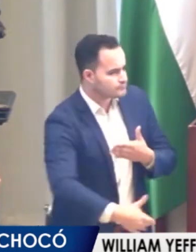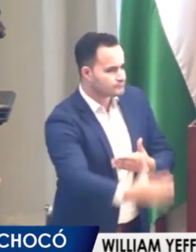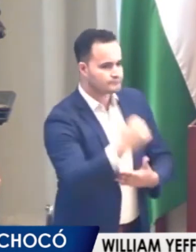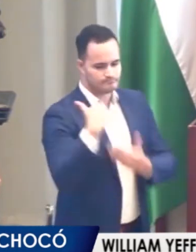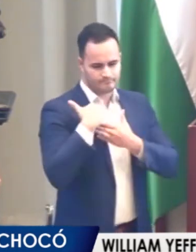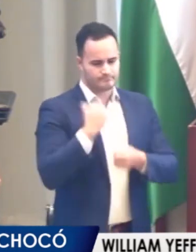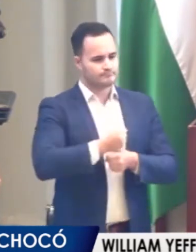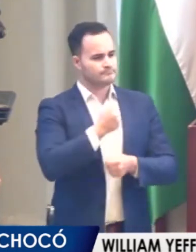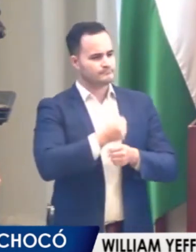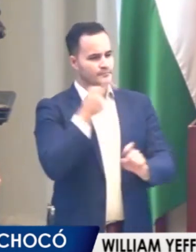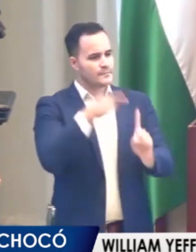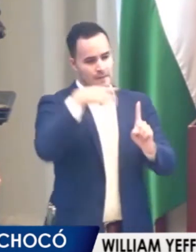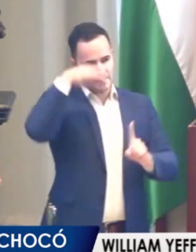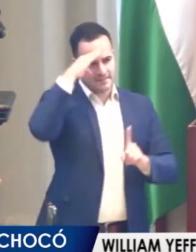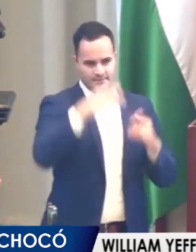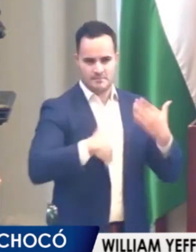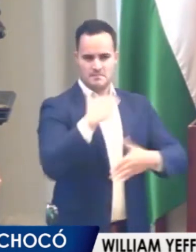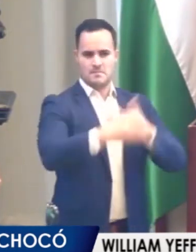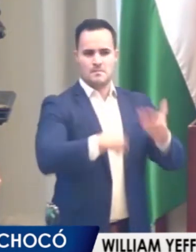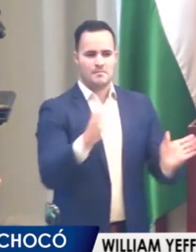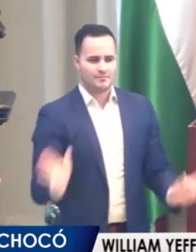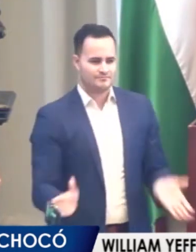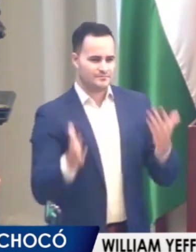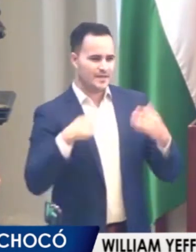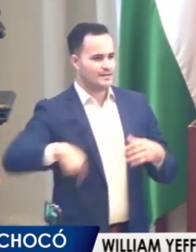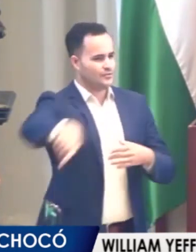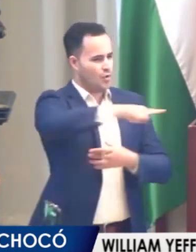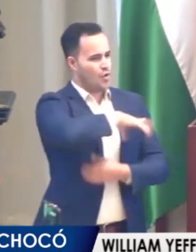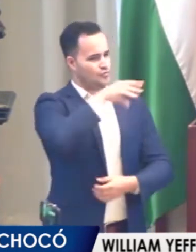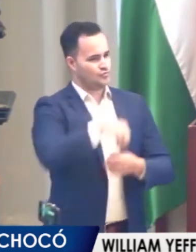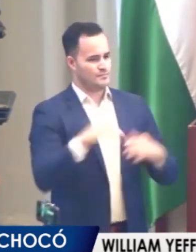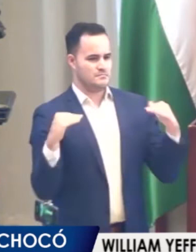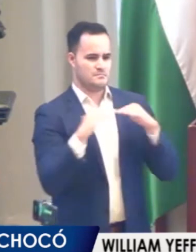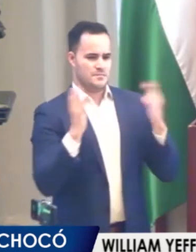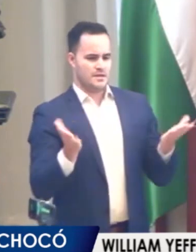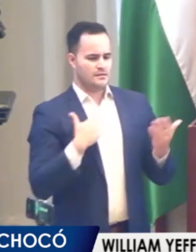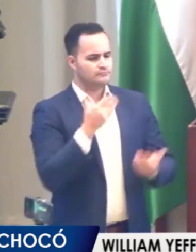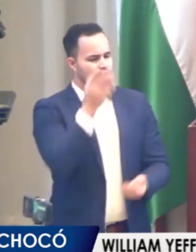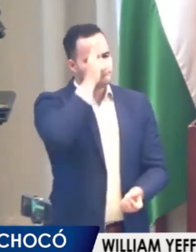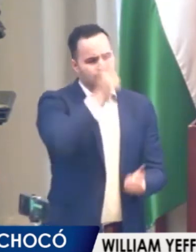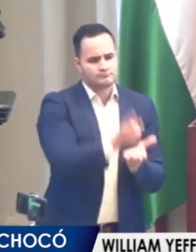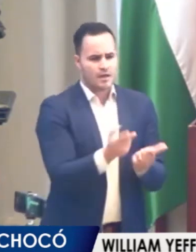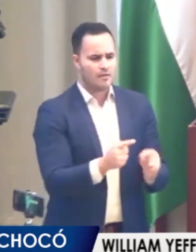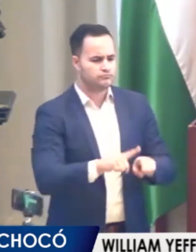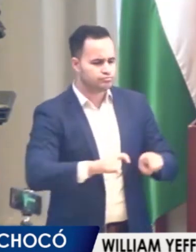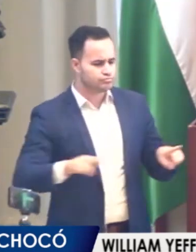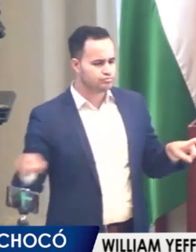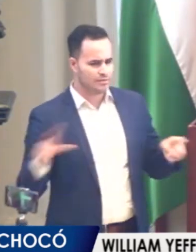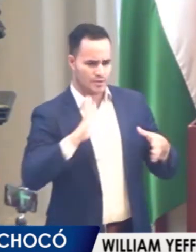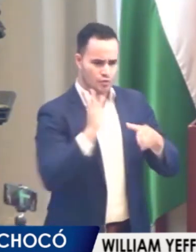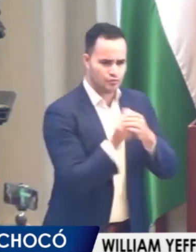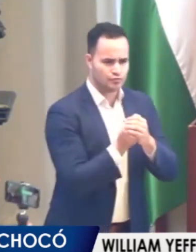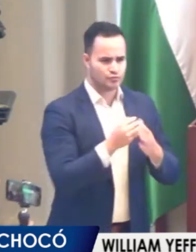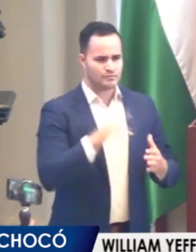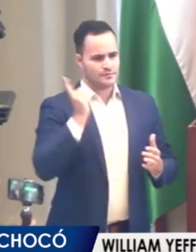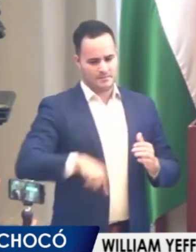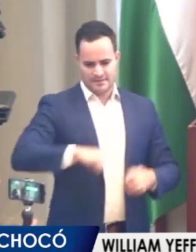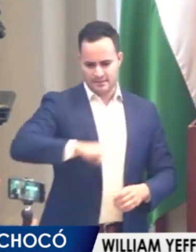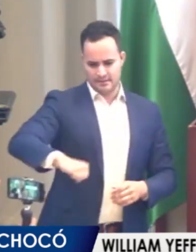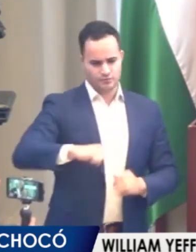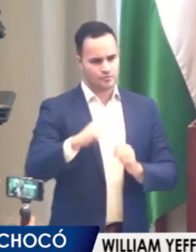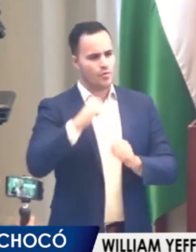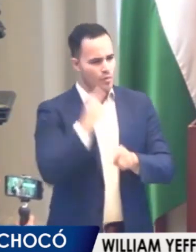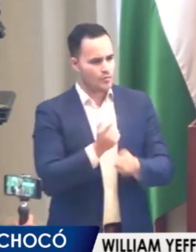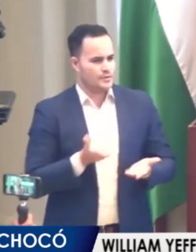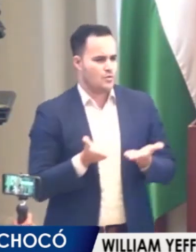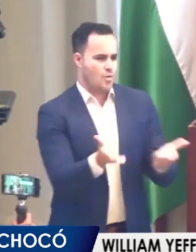de hacer de Medellín el lugar de todos, la gran capital de la diversidad, la inclusión y la vigencia de los derechos, que